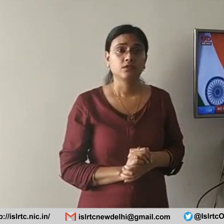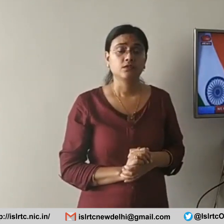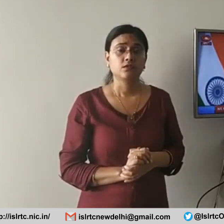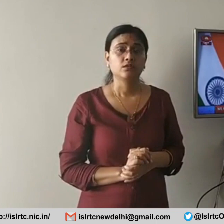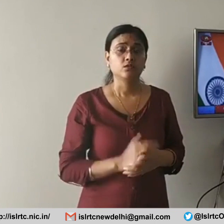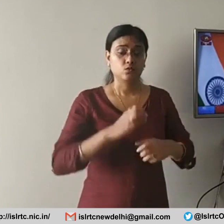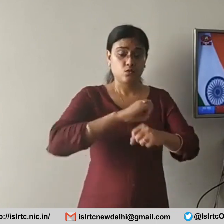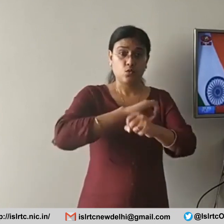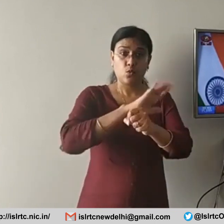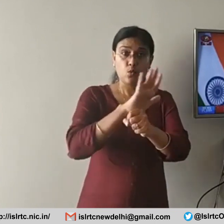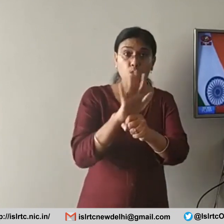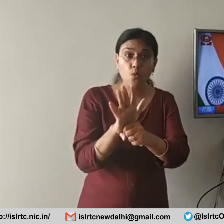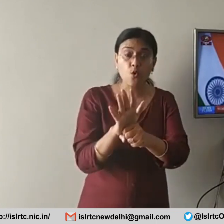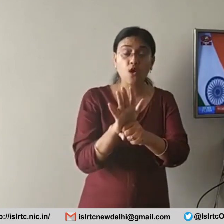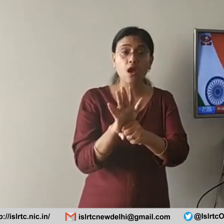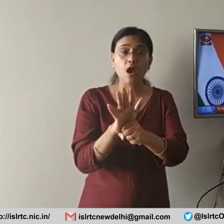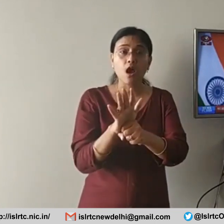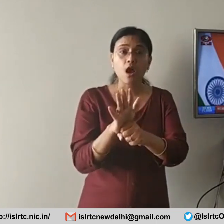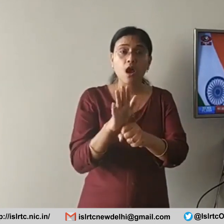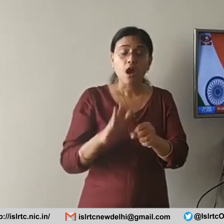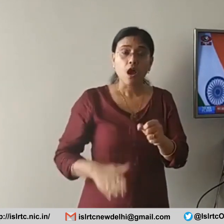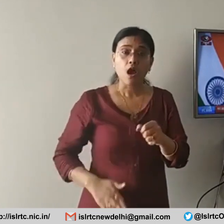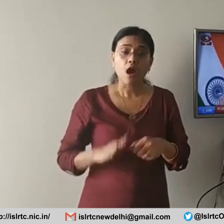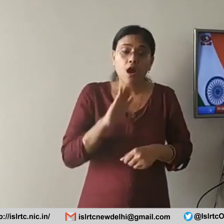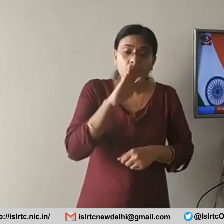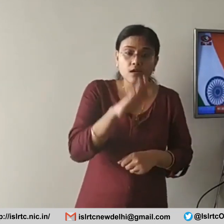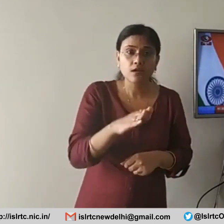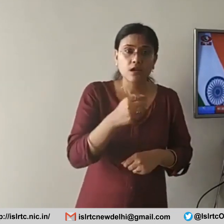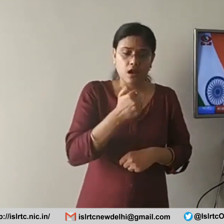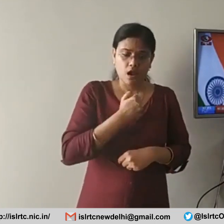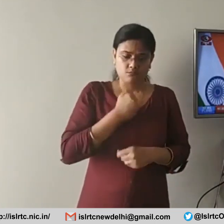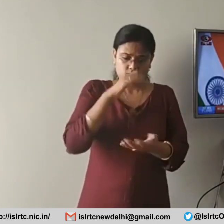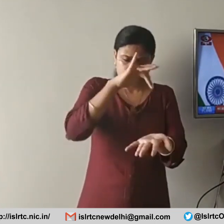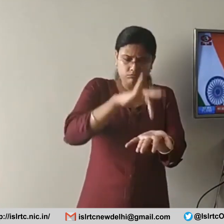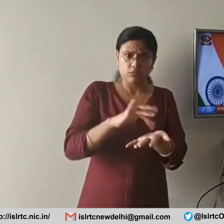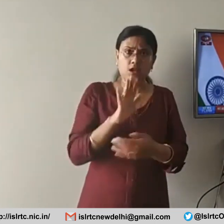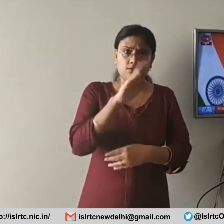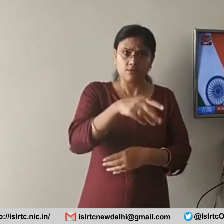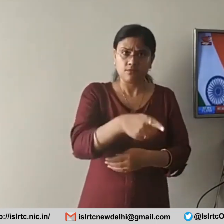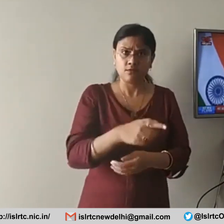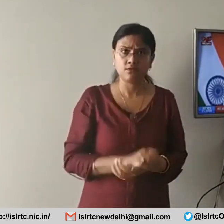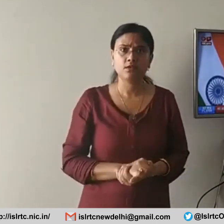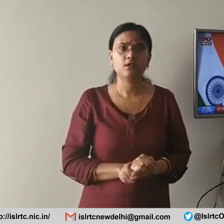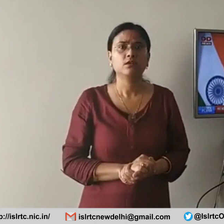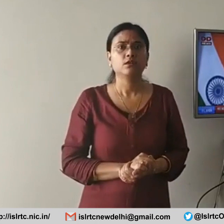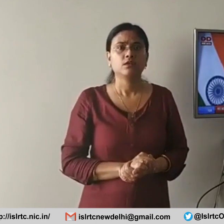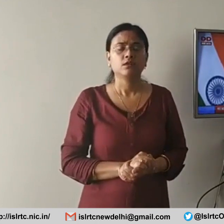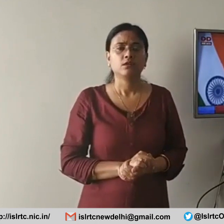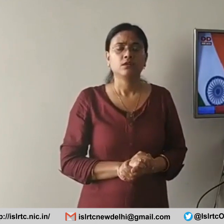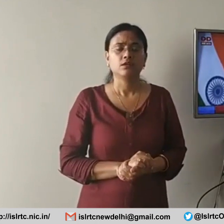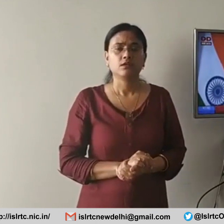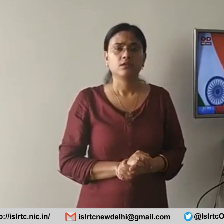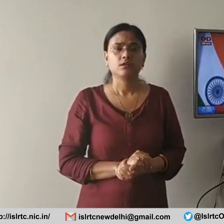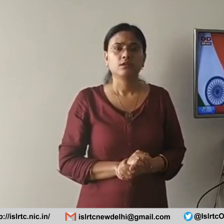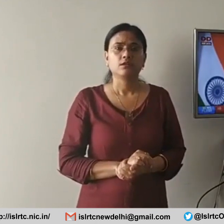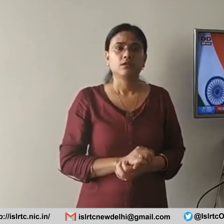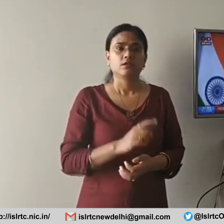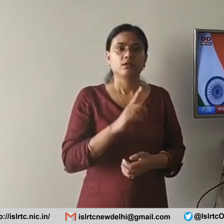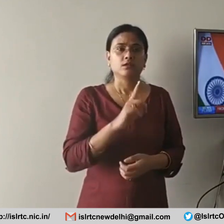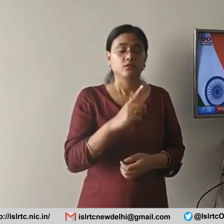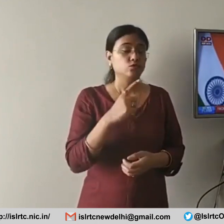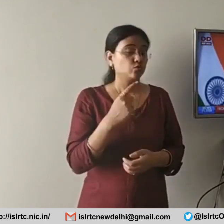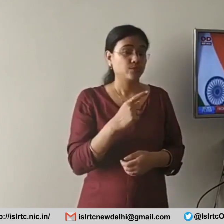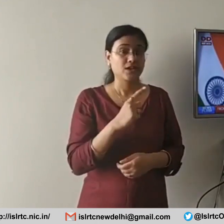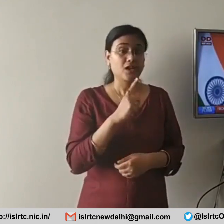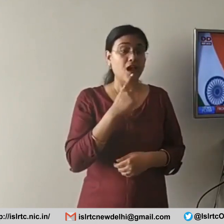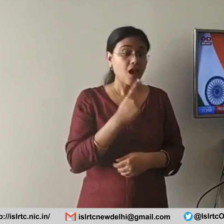और कोरोना का पैर हमारे इलाके में पड़ता है तो सारी अनुमति